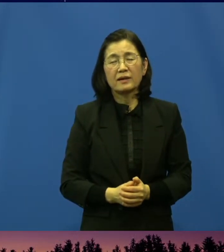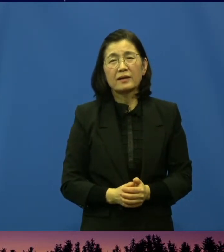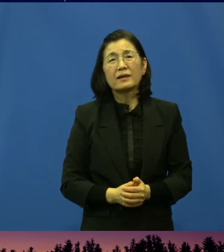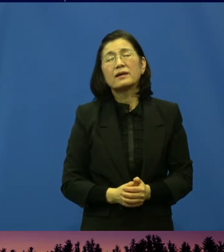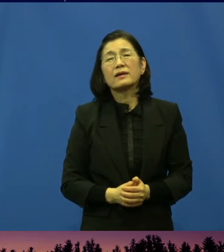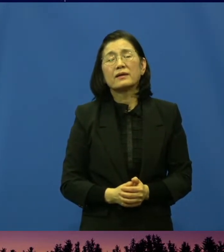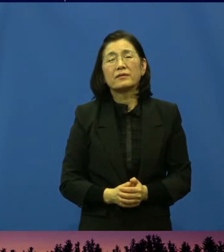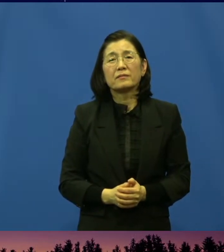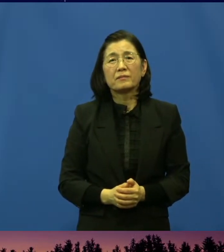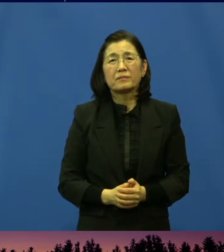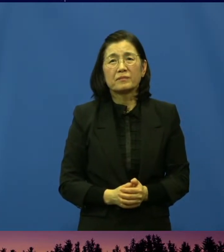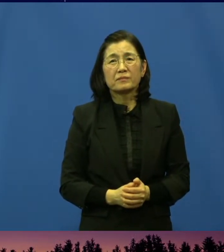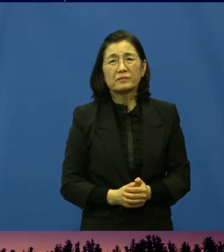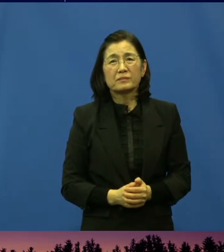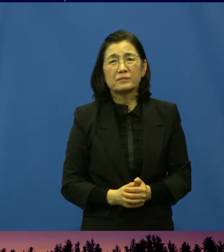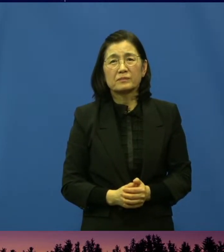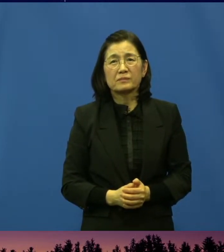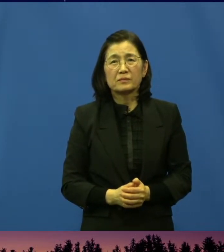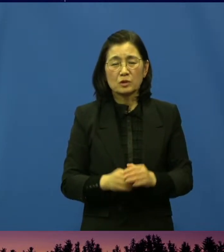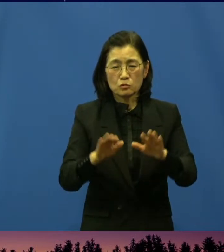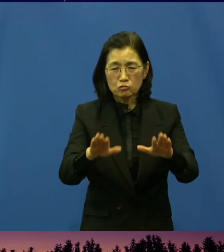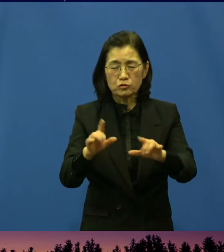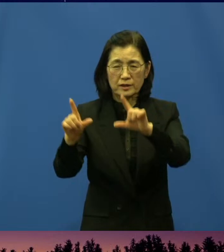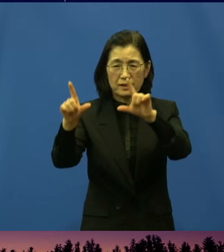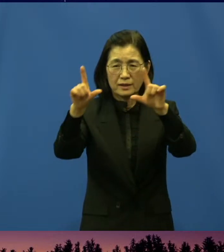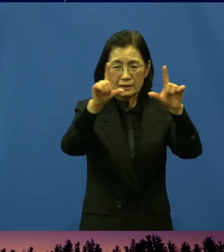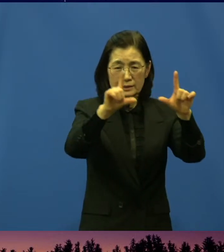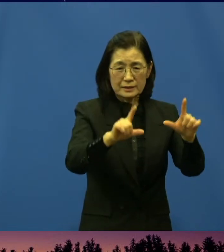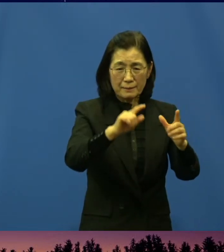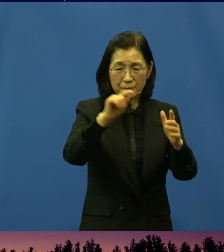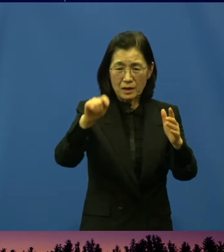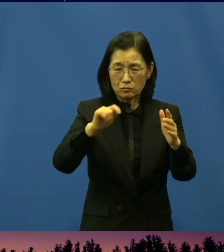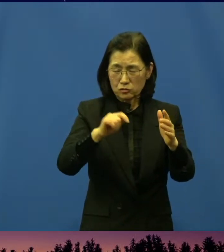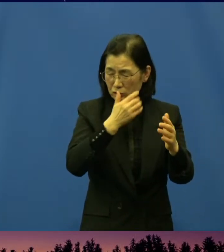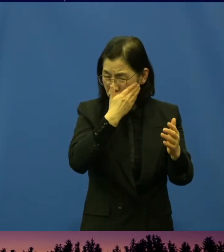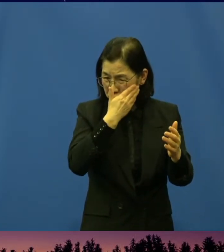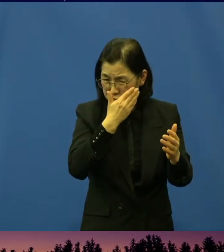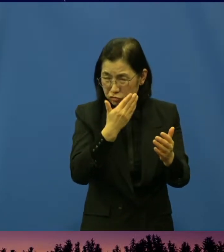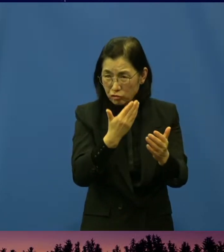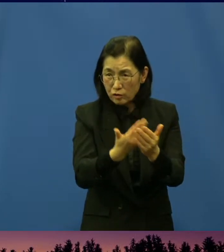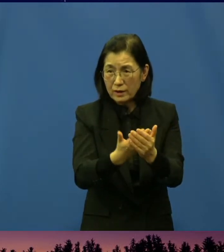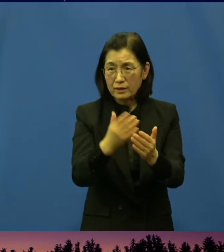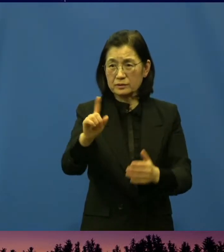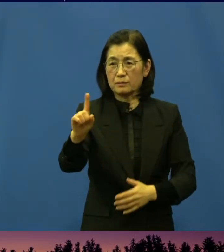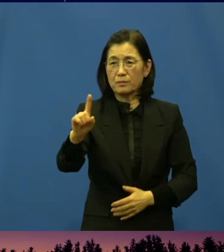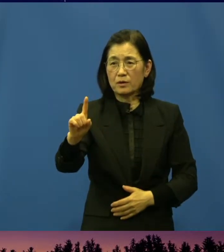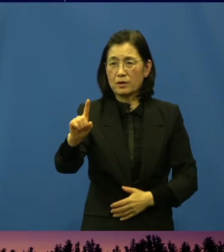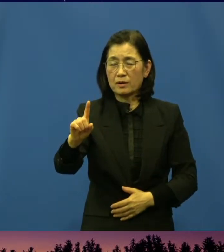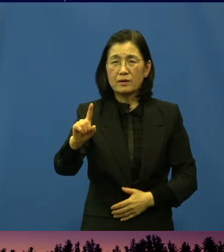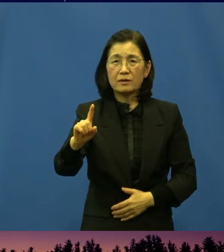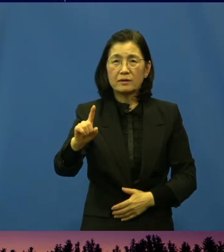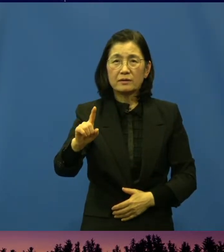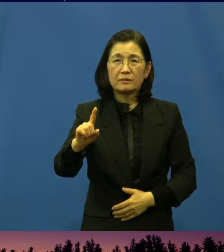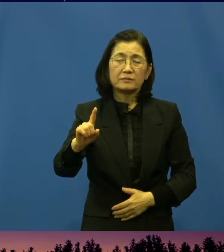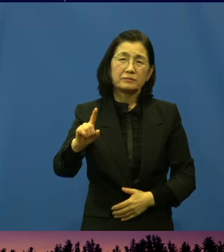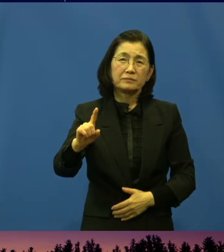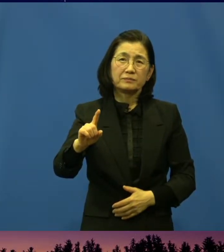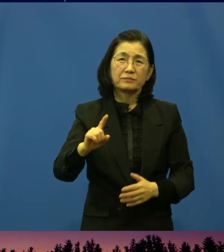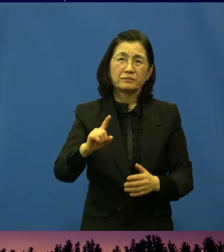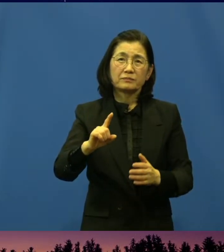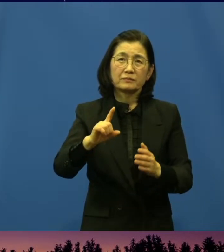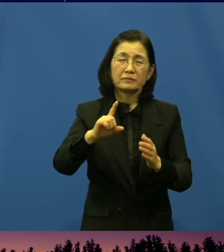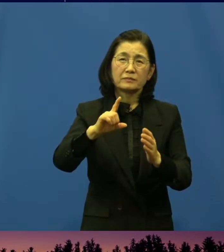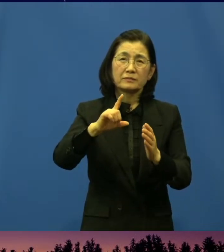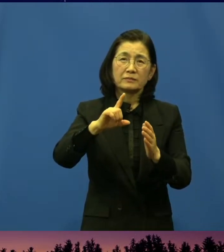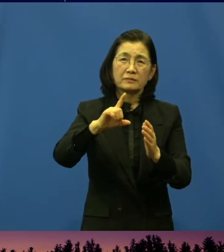그러니까 여러분, 오늘 우리의 삶 속에 매우 중요한 것은 우리의 시간에 대한 우리의 이 태도